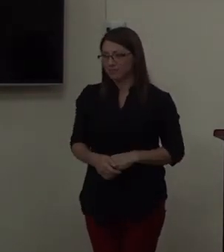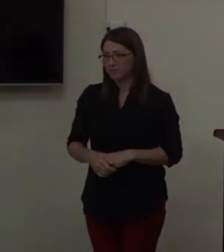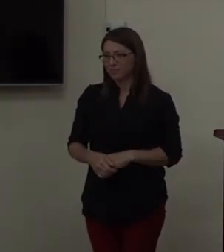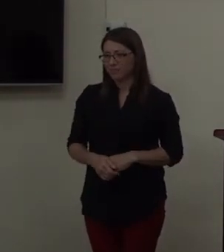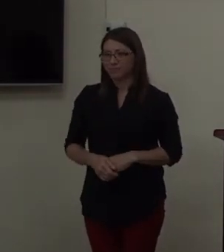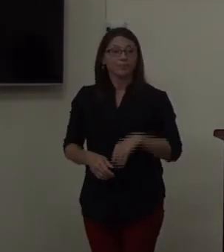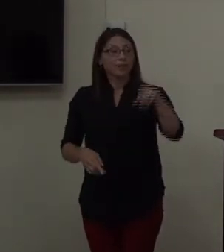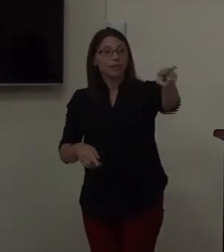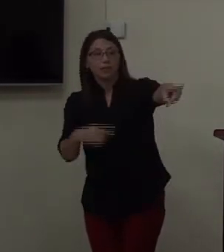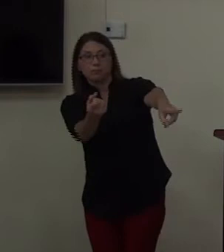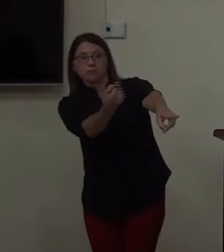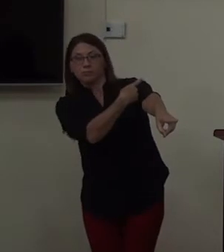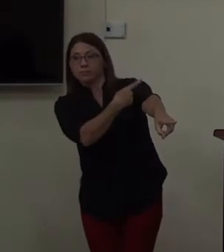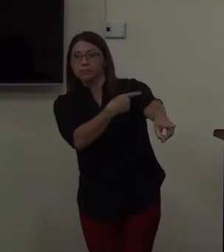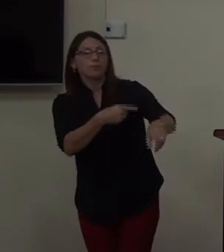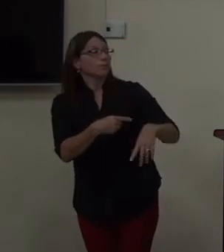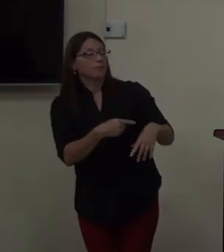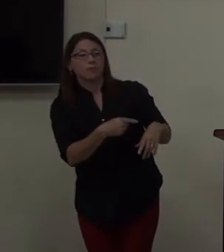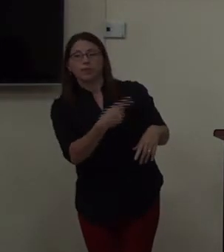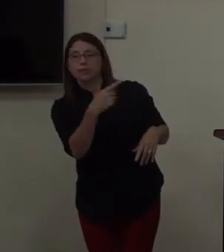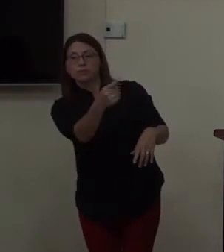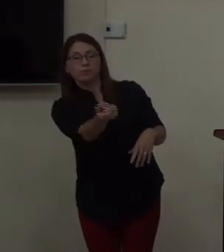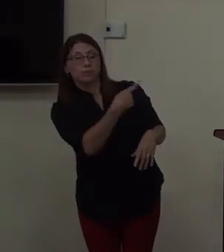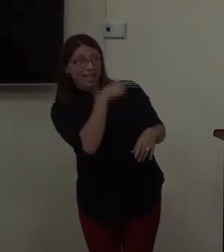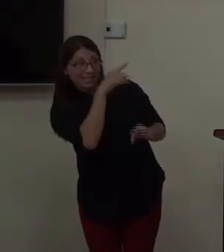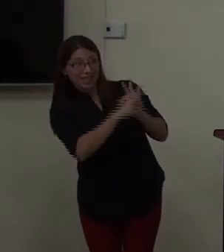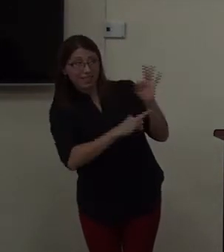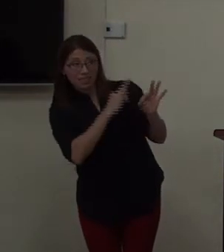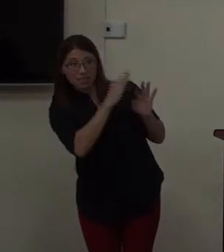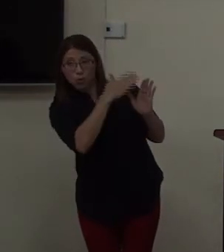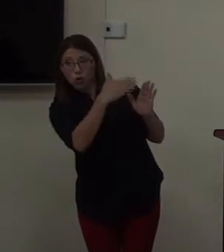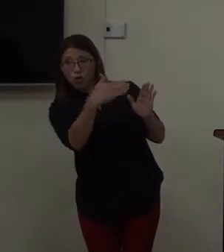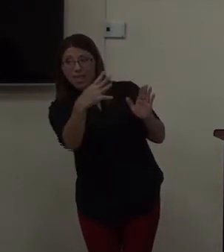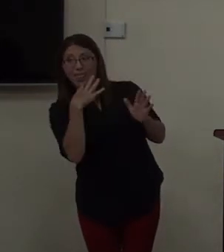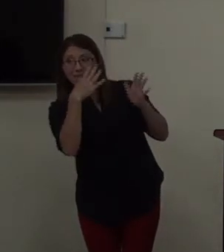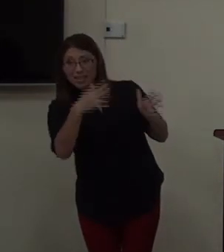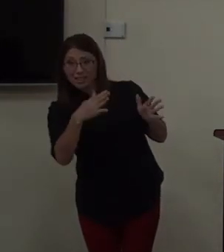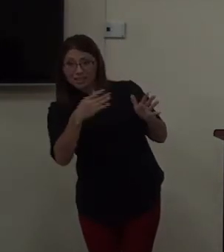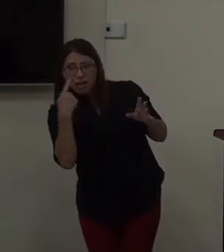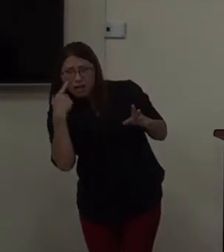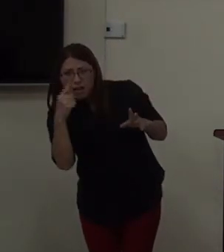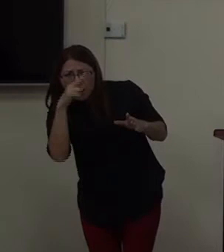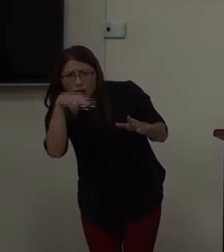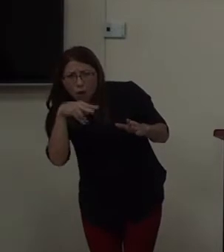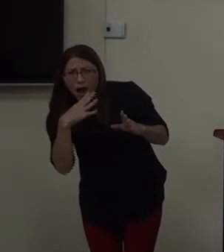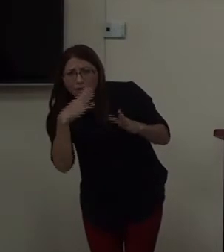pregunta. En la tipología esta de hablantes... aparece este hablante por afiliación,